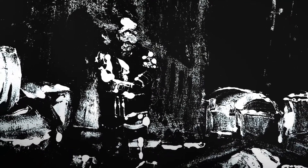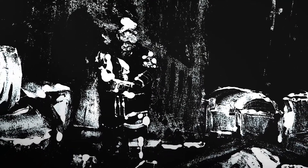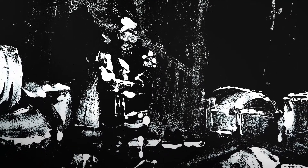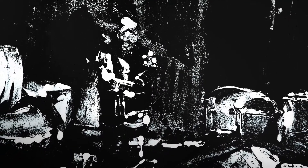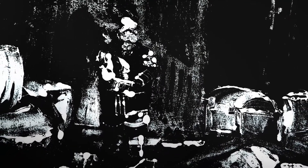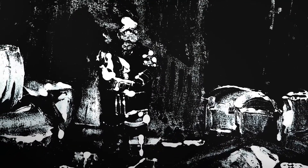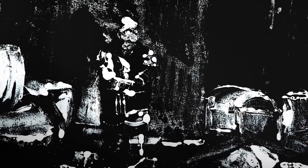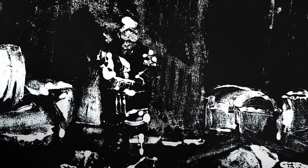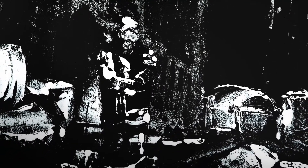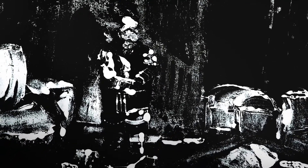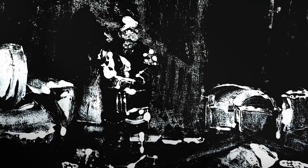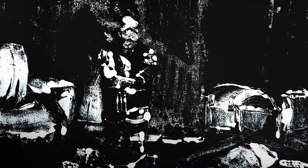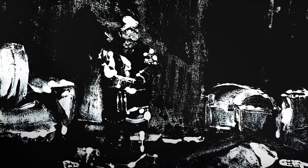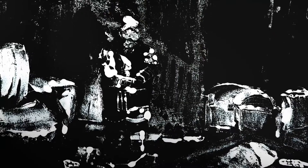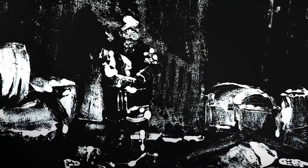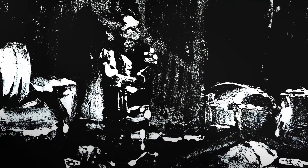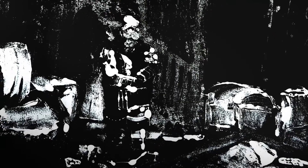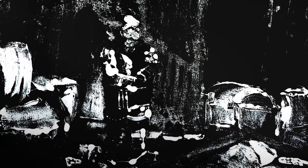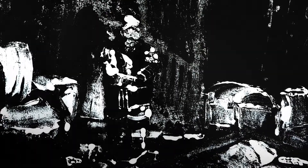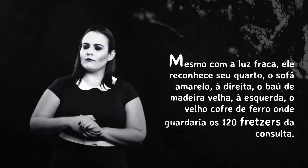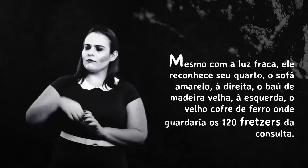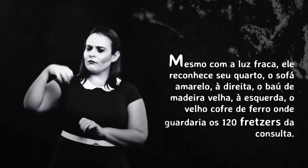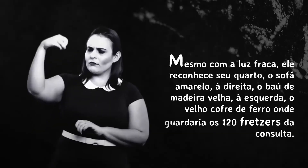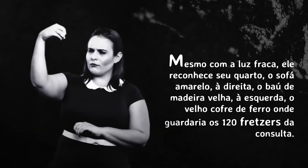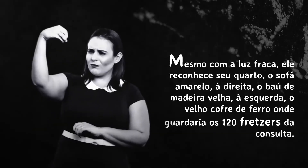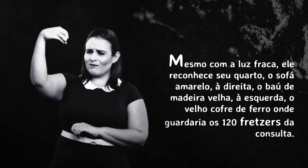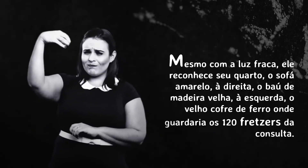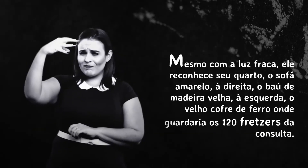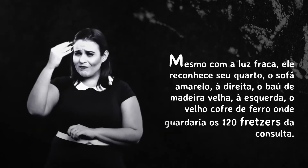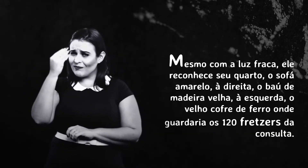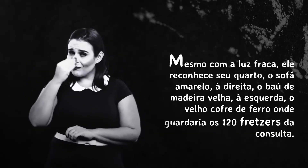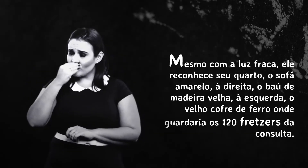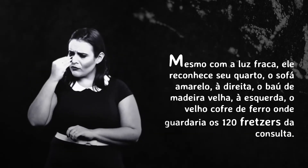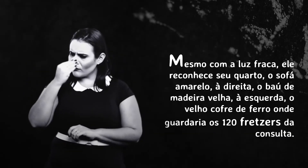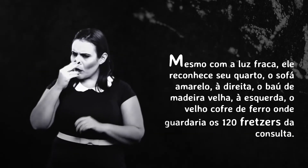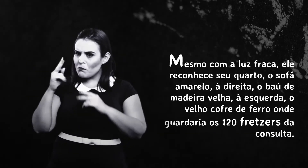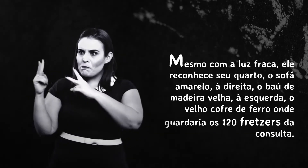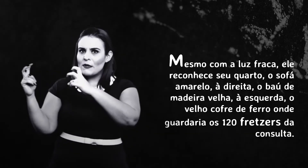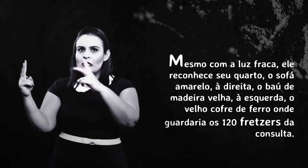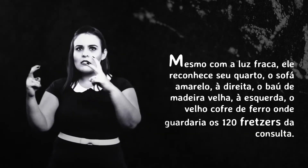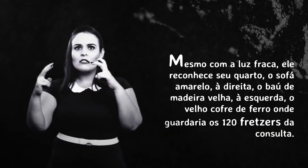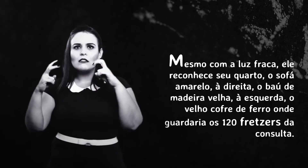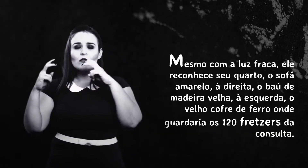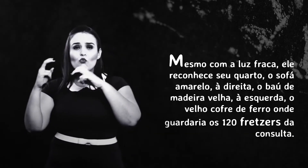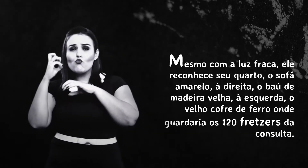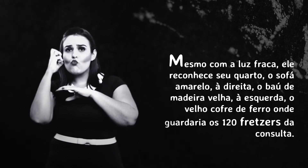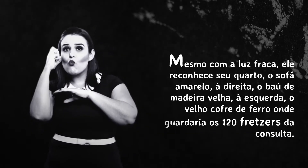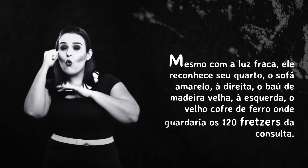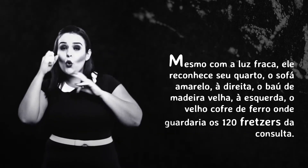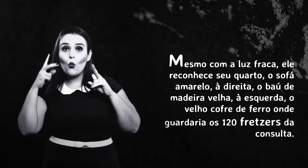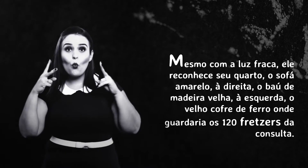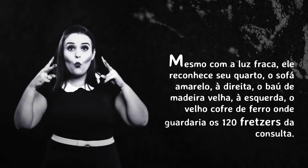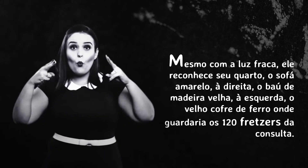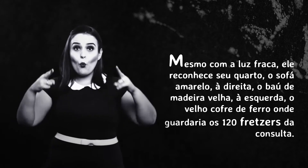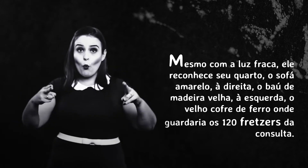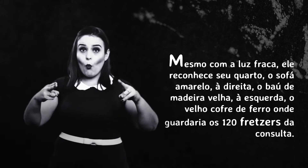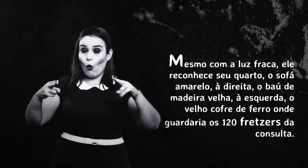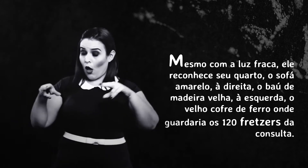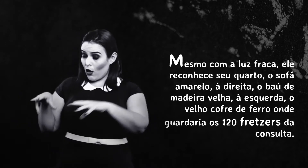a poltrona. Mesmo com a luz fraca, ele reconhece seu quarto, o sofá amarelo à direita, o baú